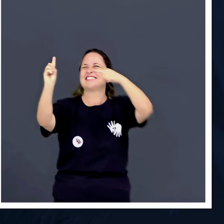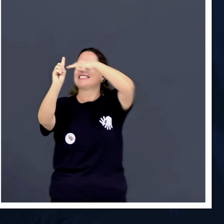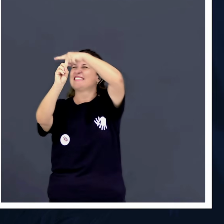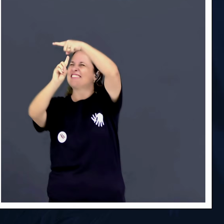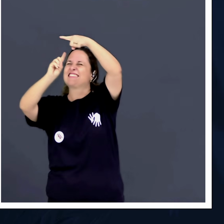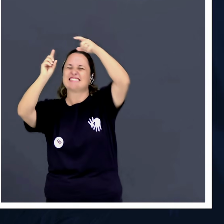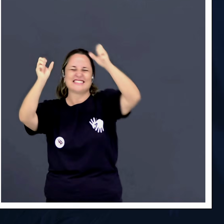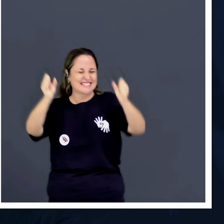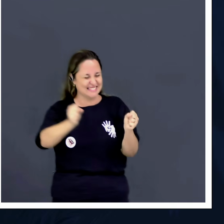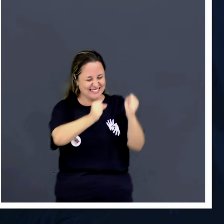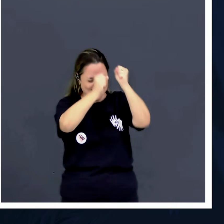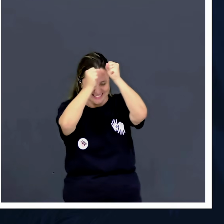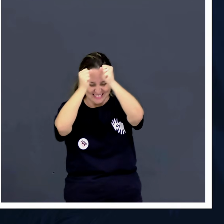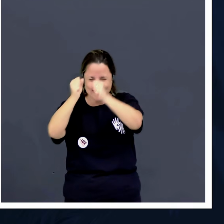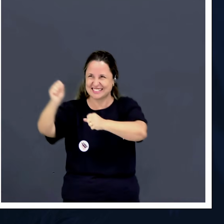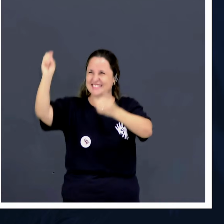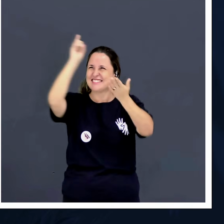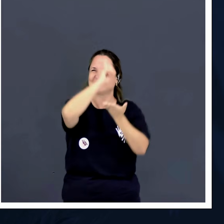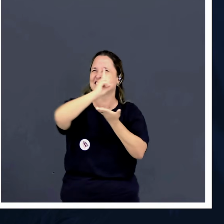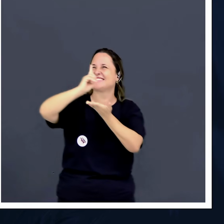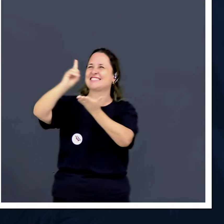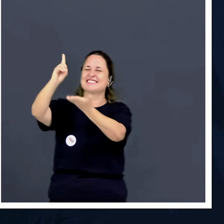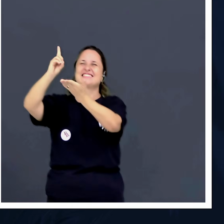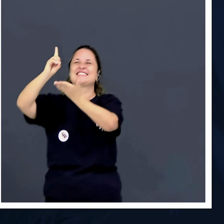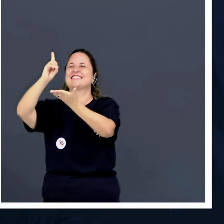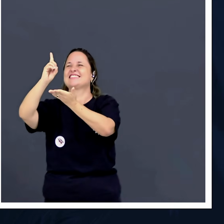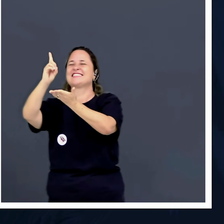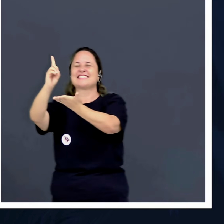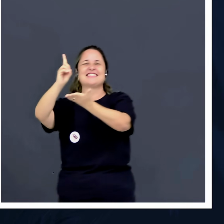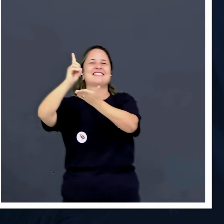Maravilhoso, santo e poderoso